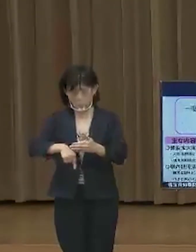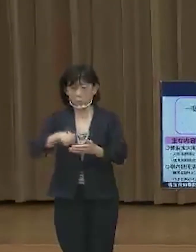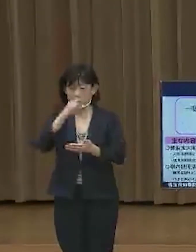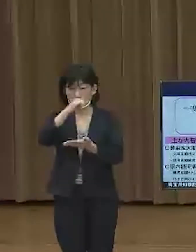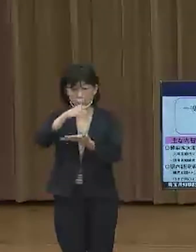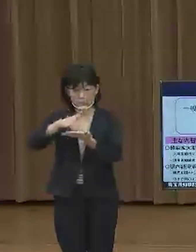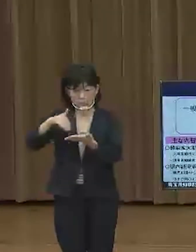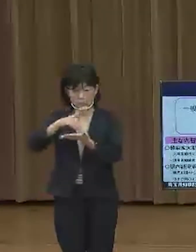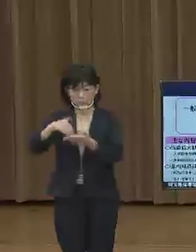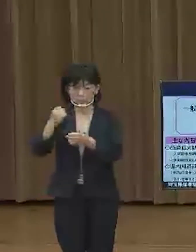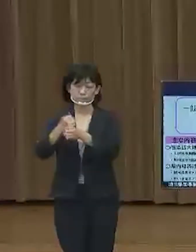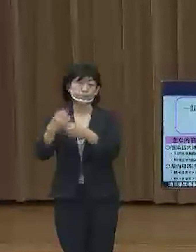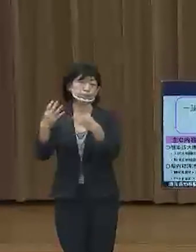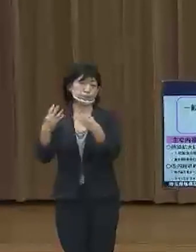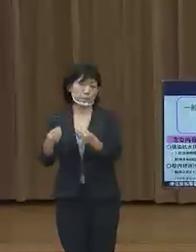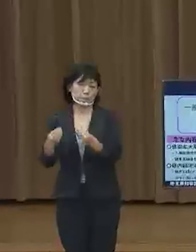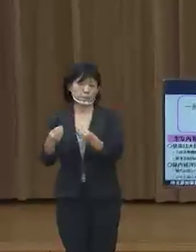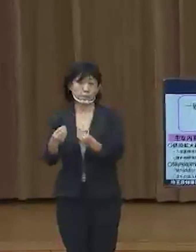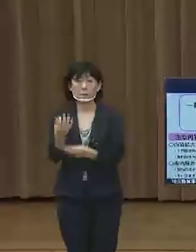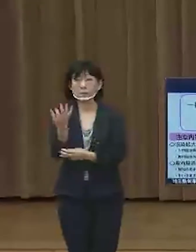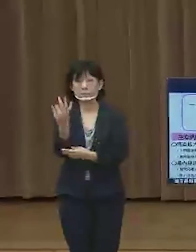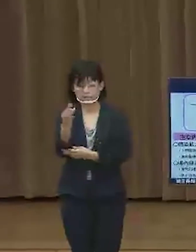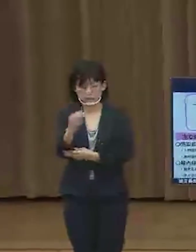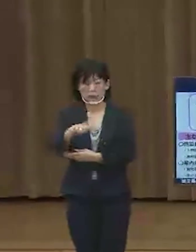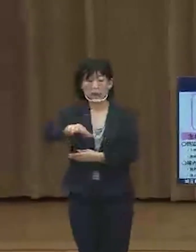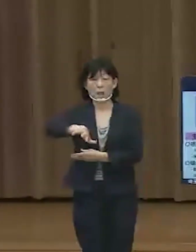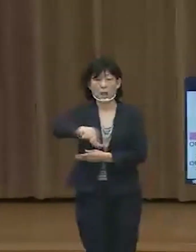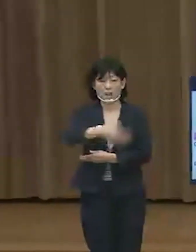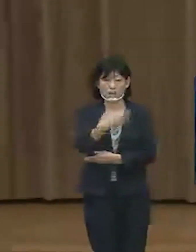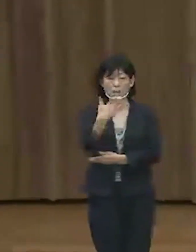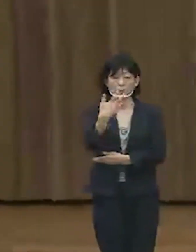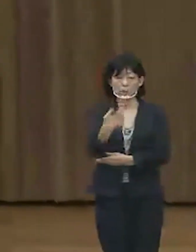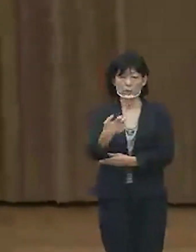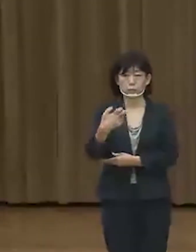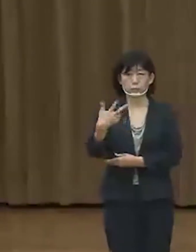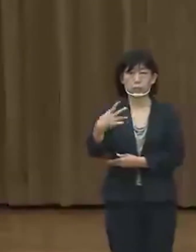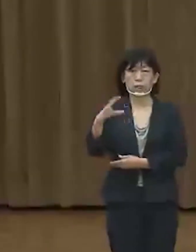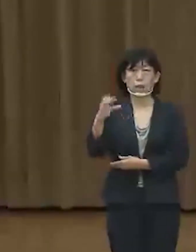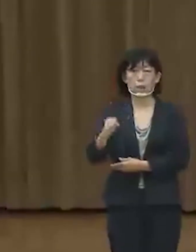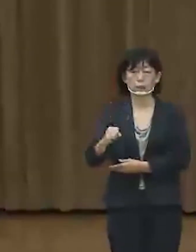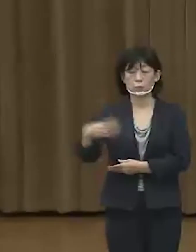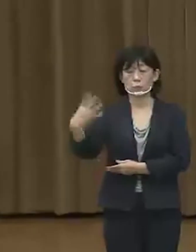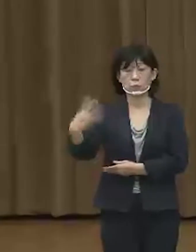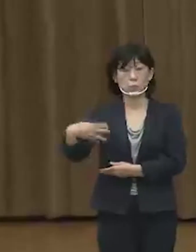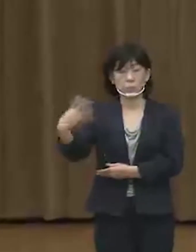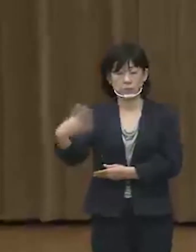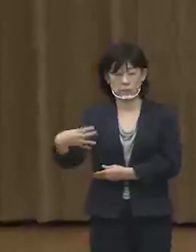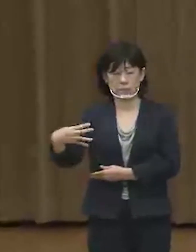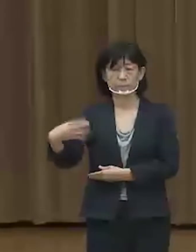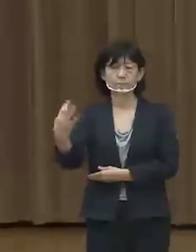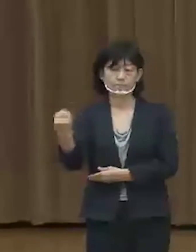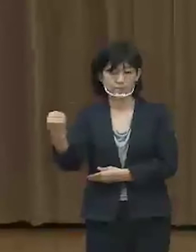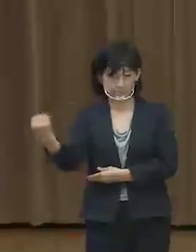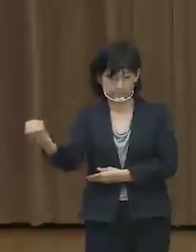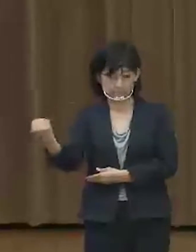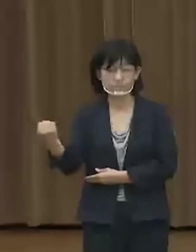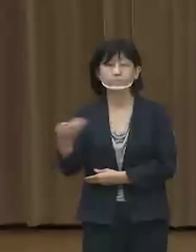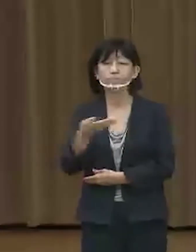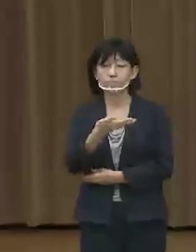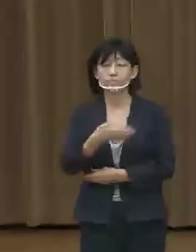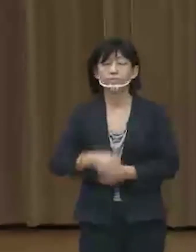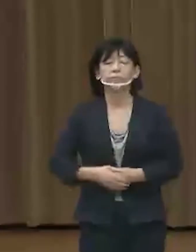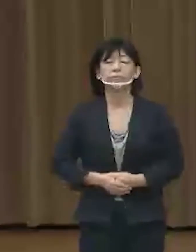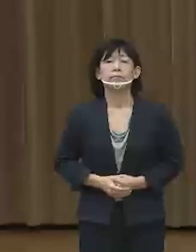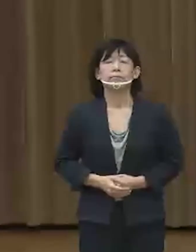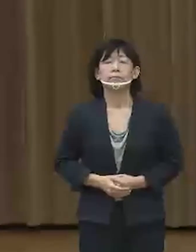編成をいたしました。予算規模ですが、877億4997万1000円となっています